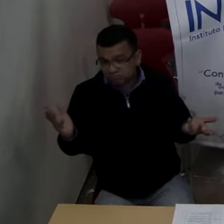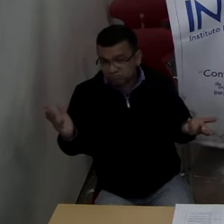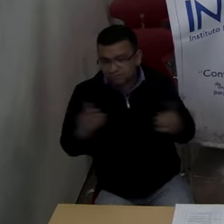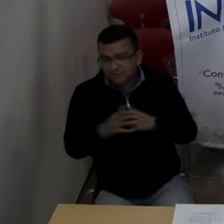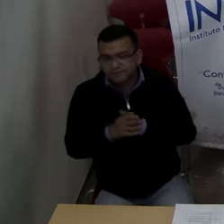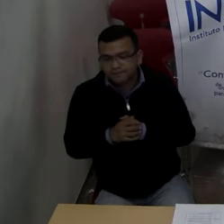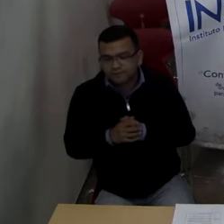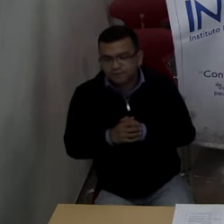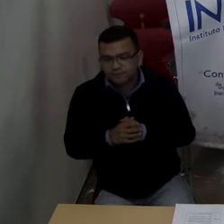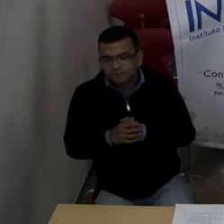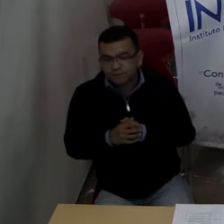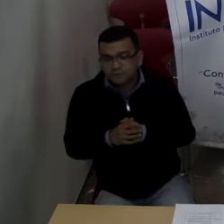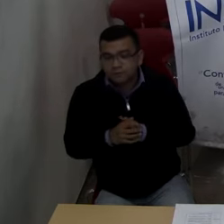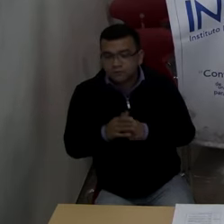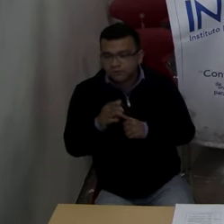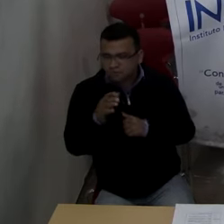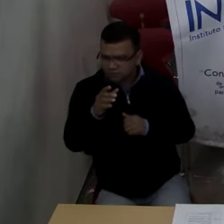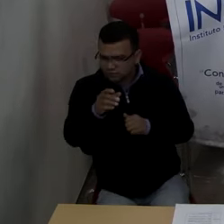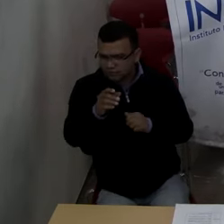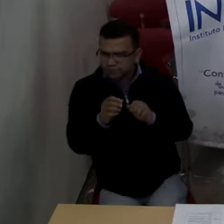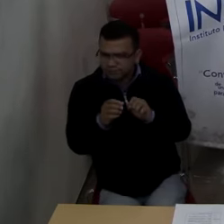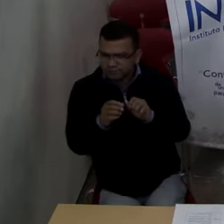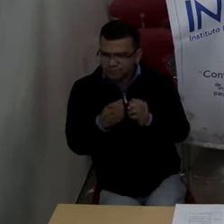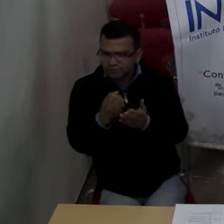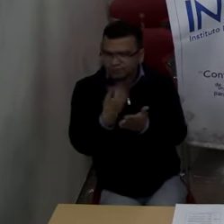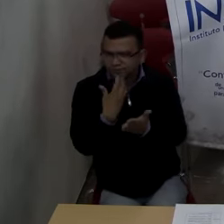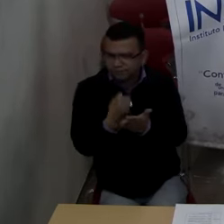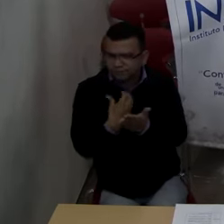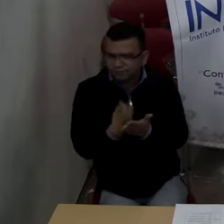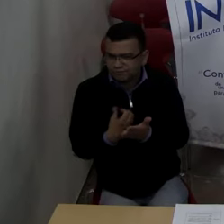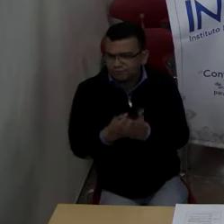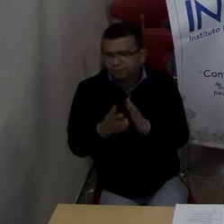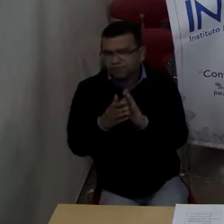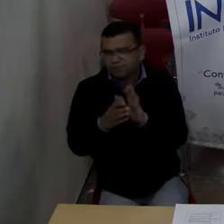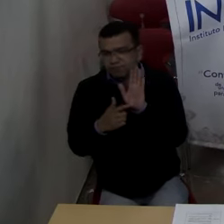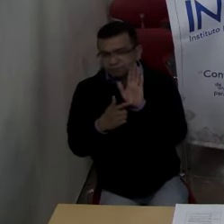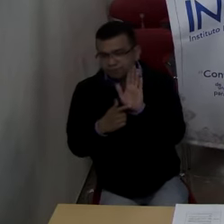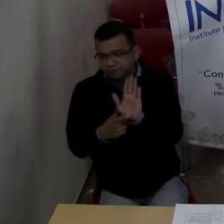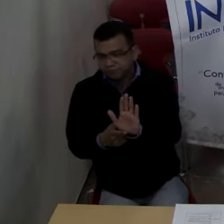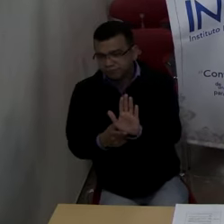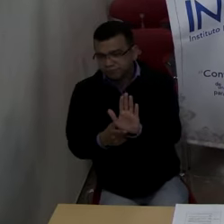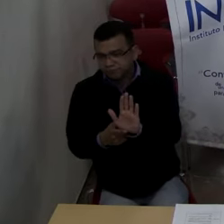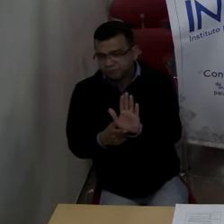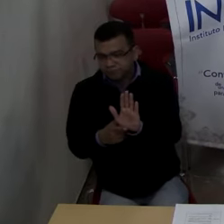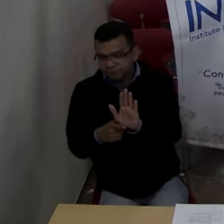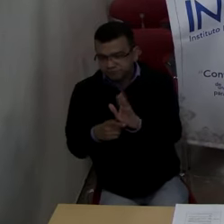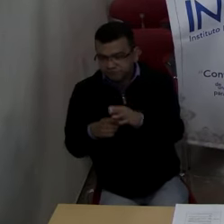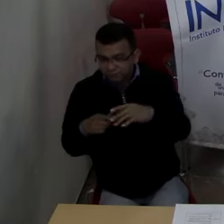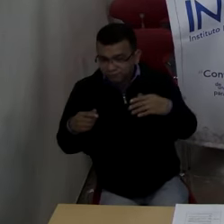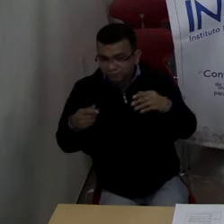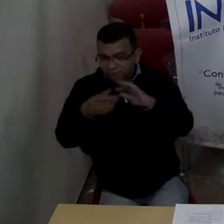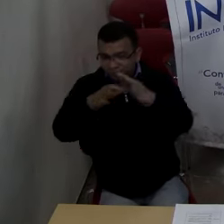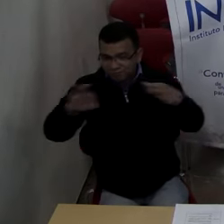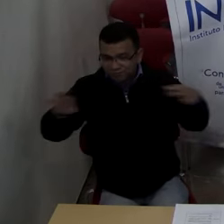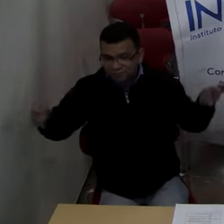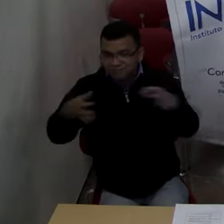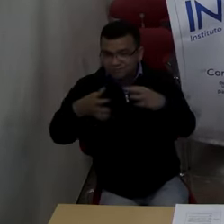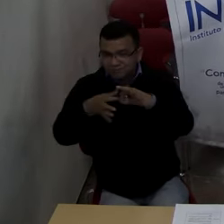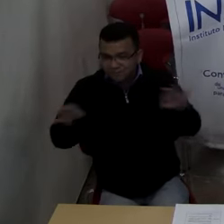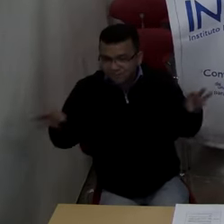En la presentación ustedes van a encontrar algunas fuentes bibliográficas y de cibergrafía para que